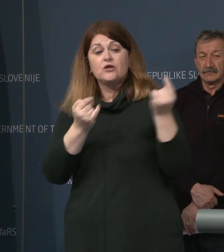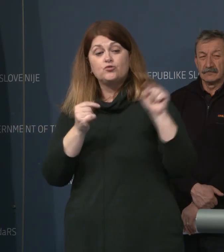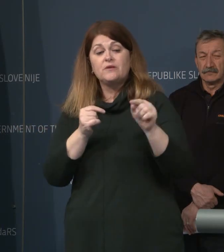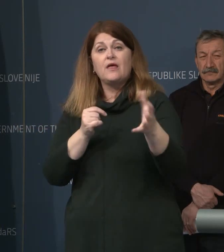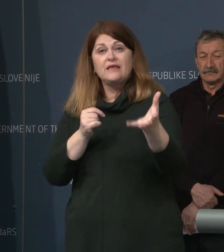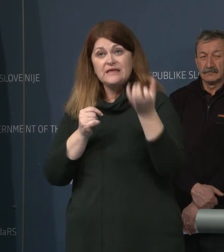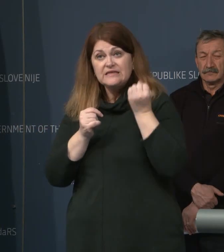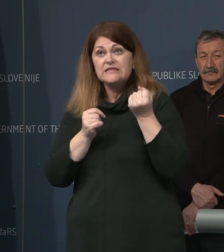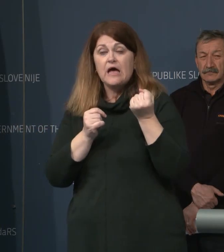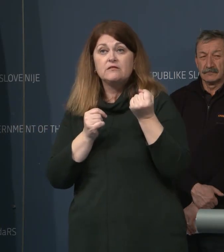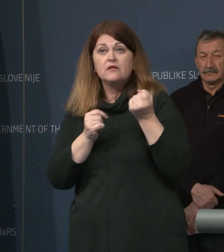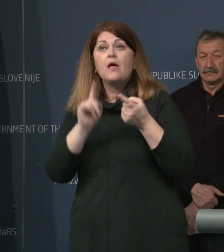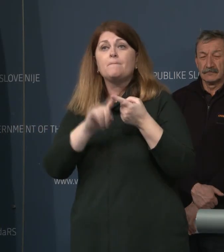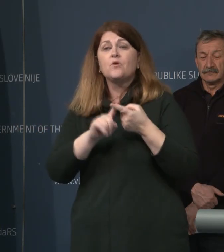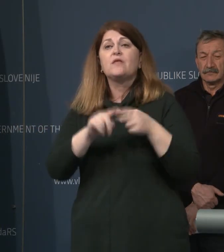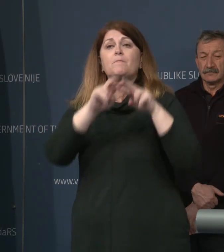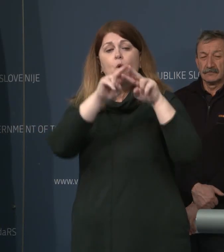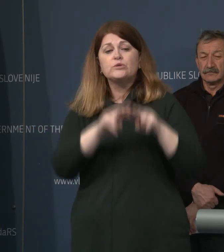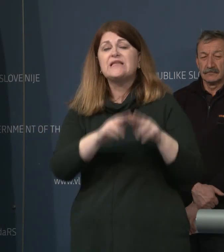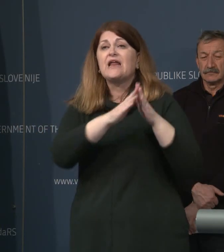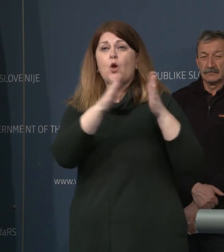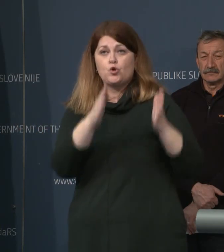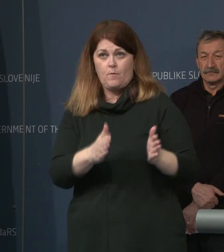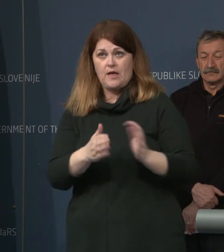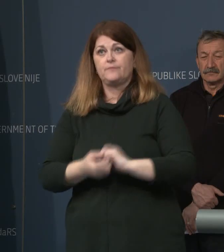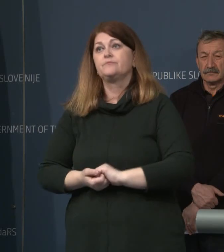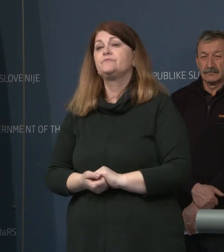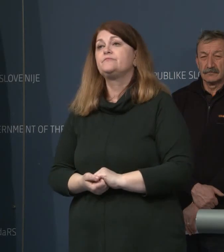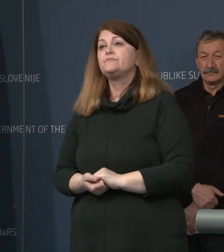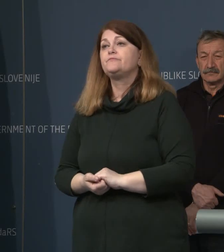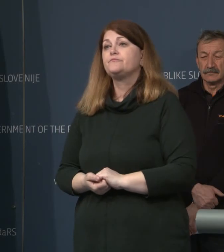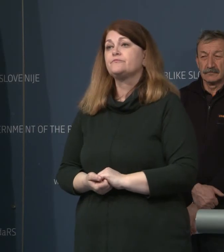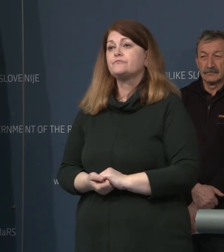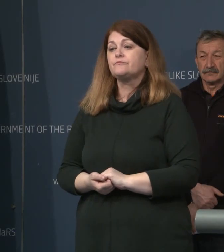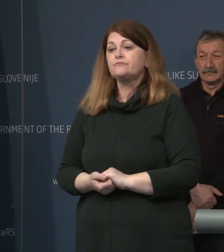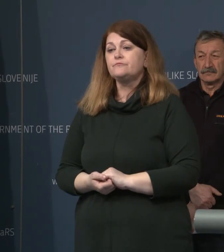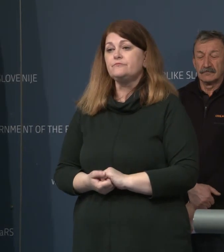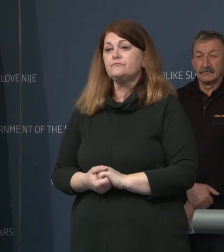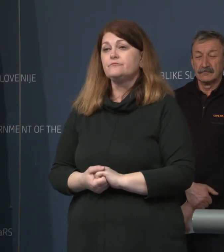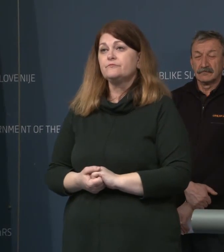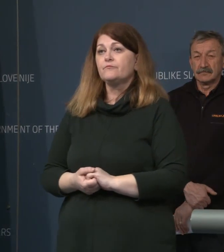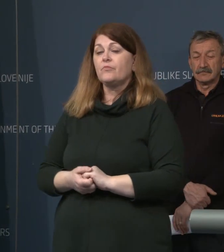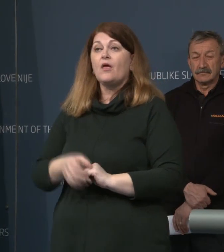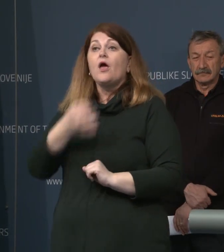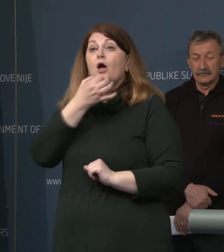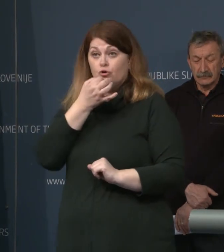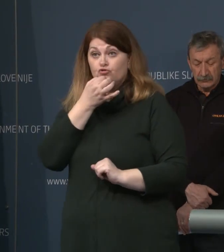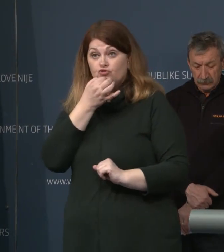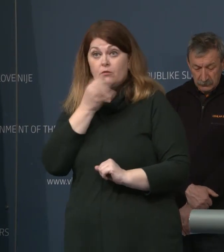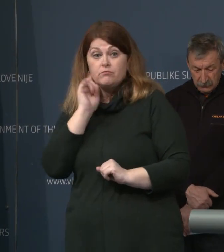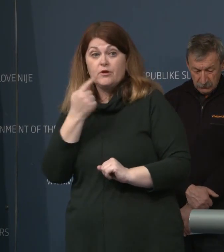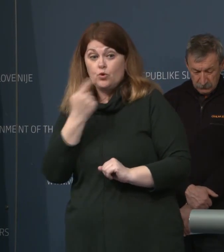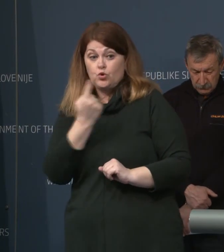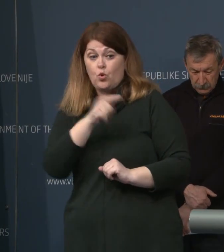po njih in da potem ostanejo doma. In da, če bi pa kateri od teh otrok